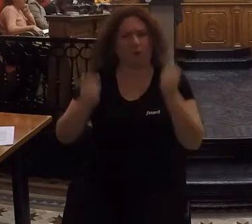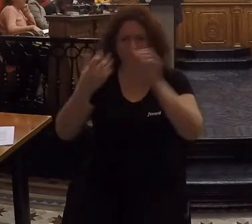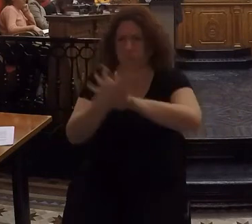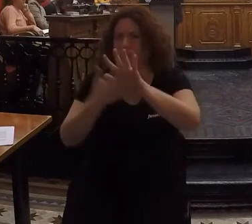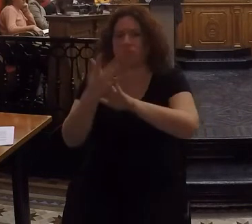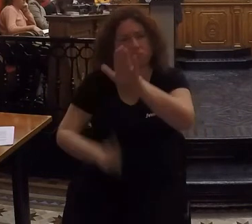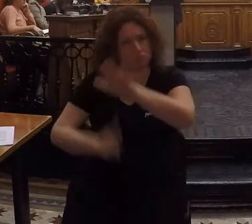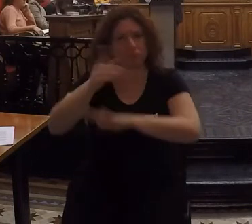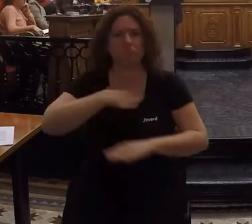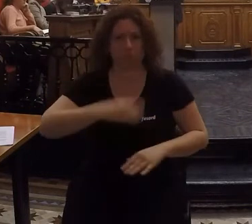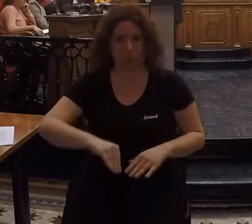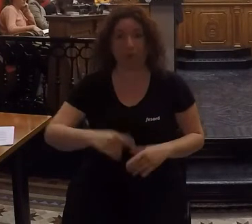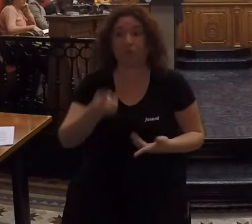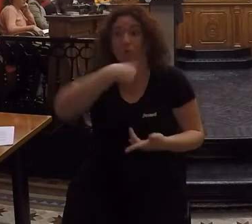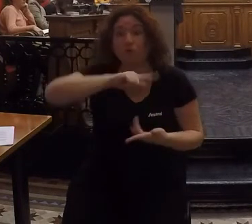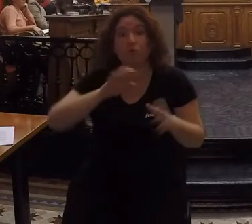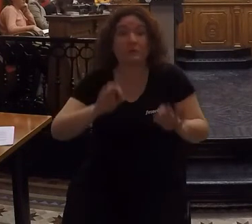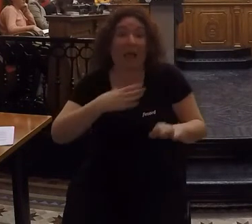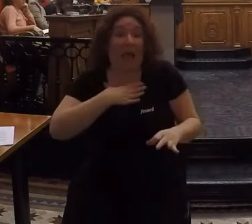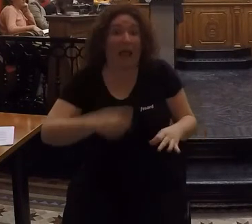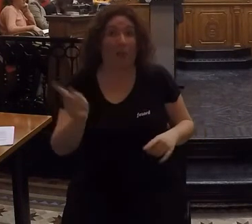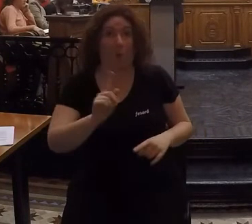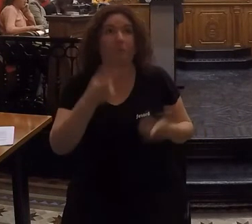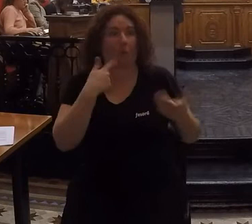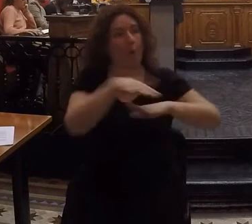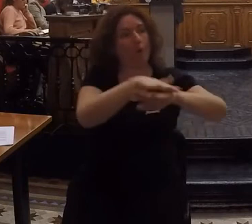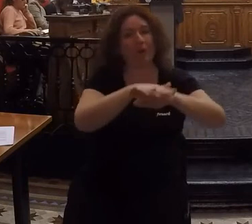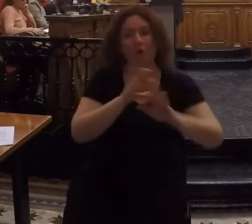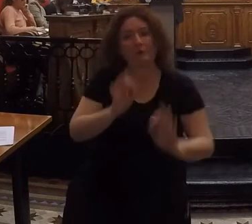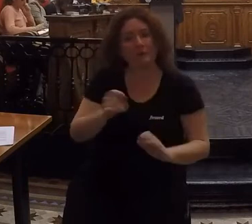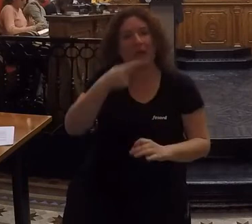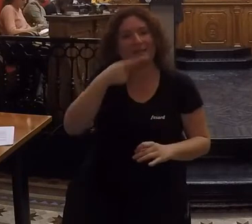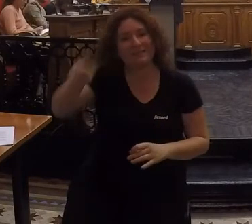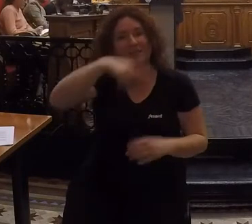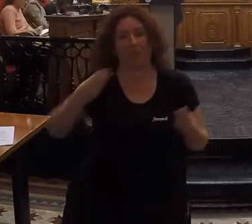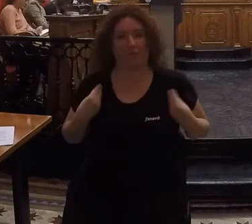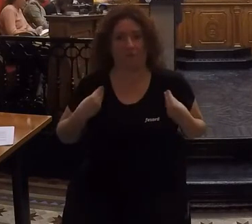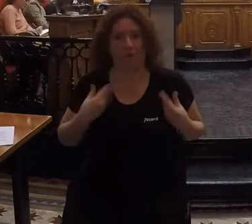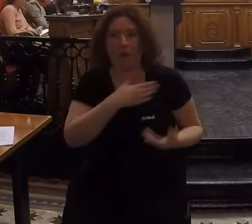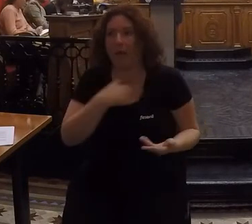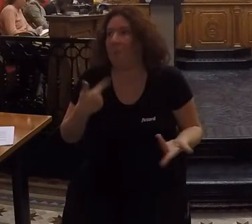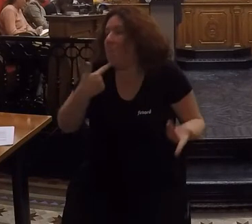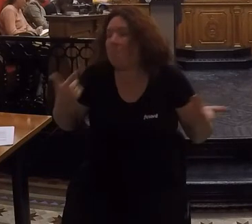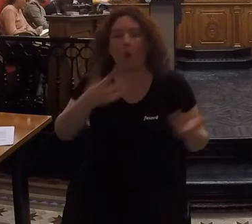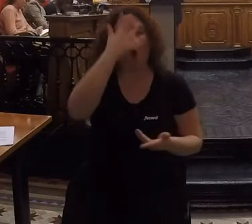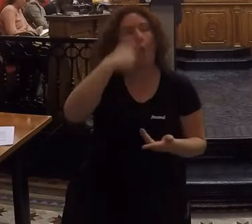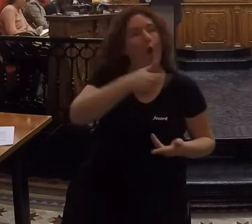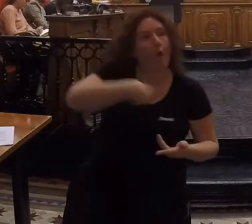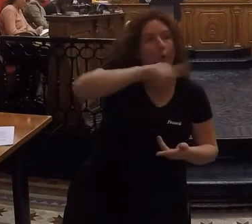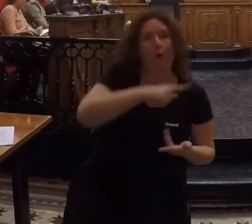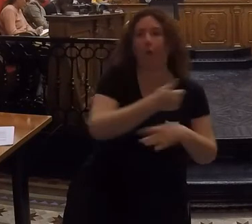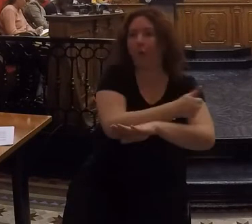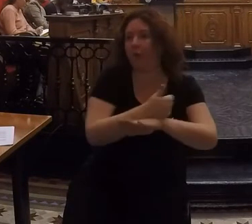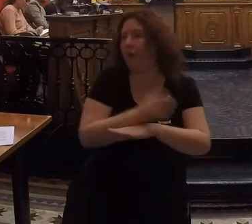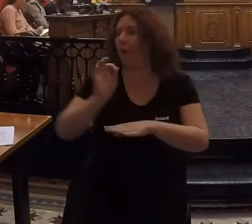por lo que tenemos que procurar hacer siempre lo que sea mejor para Elche, independientemente de cualquier color político.